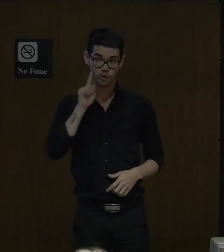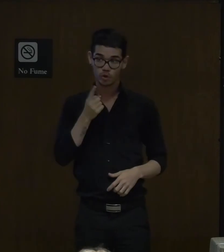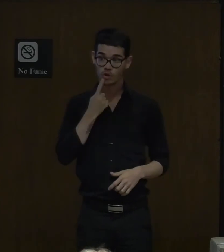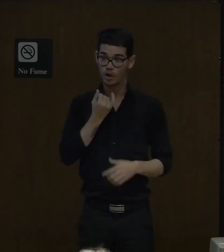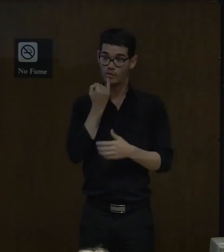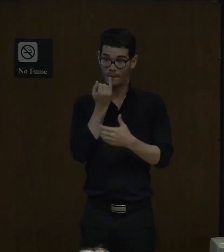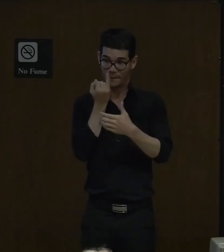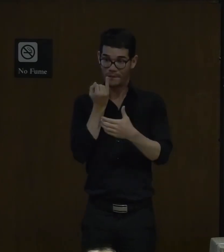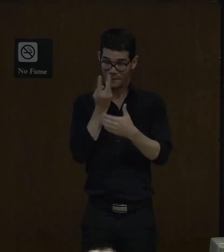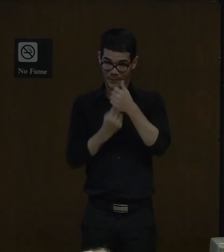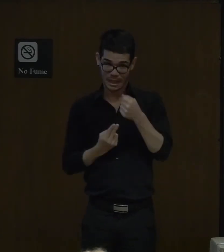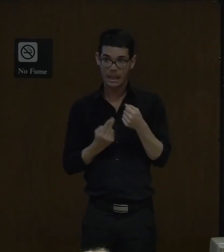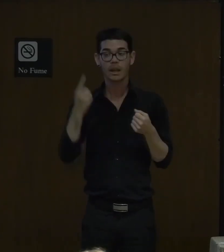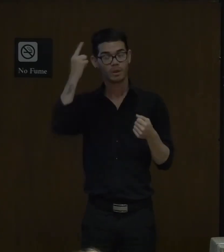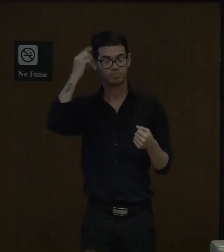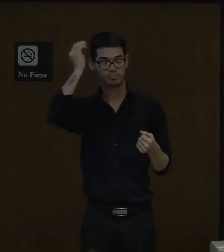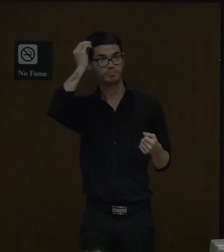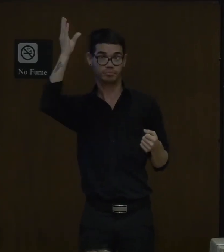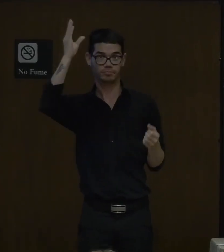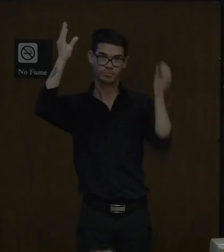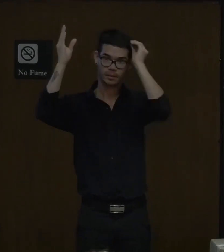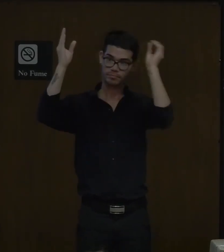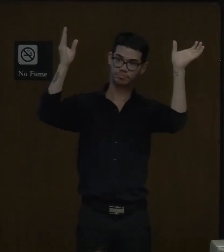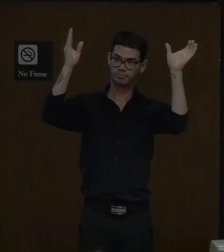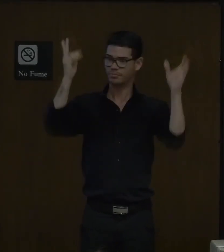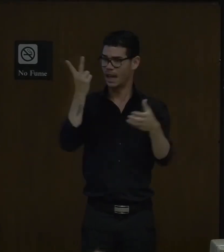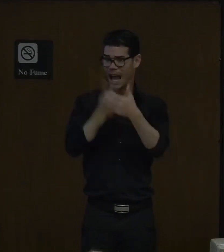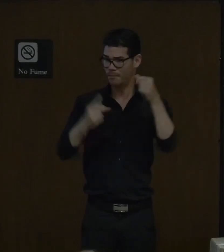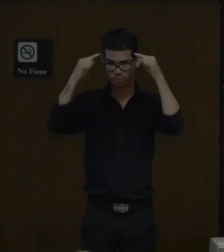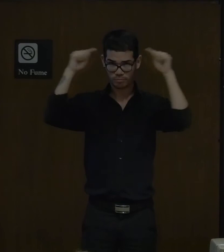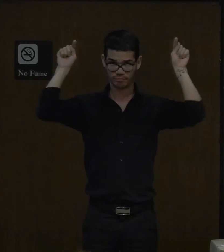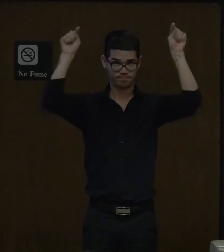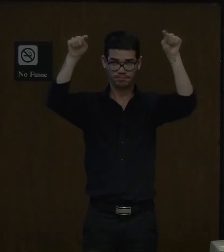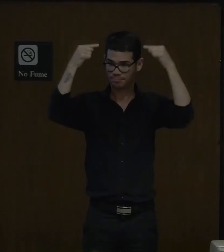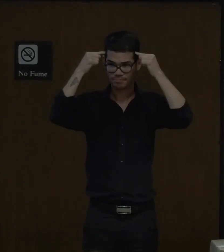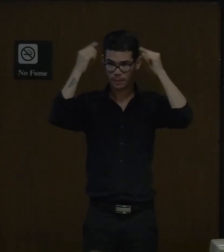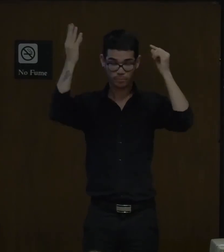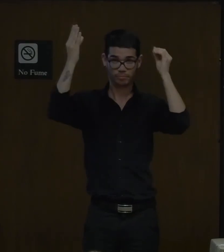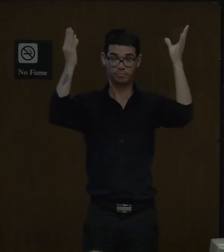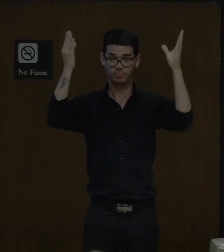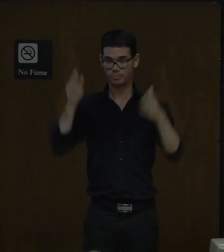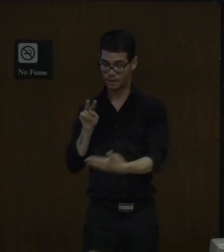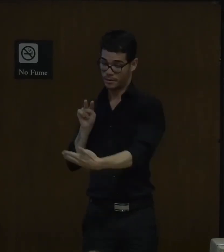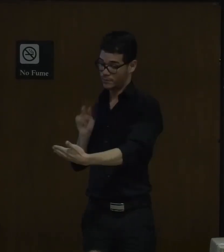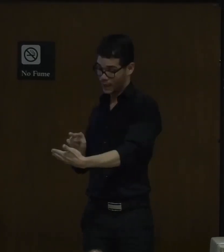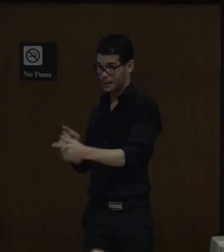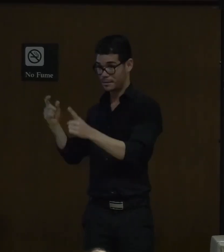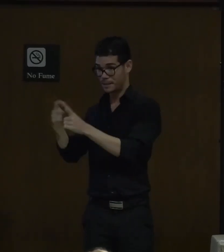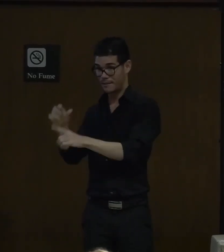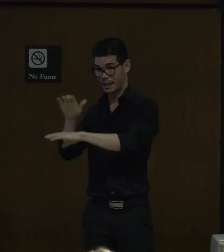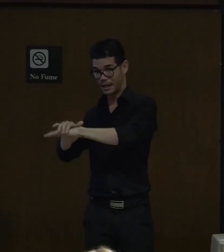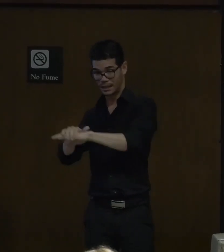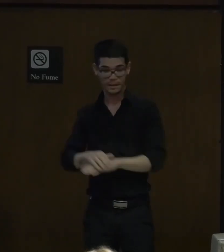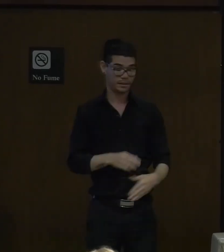cuando están leyendo, reconociendo palabras escritas, activan la seña. A